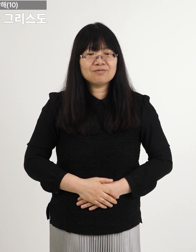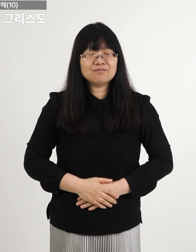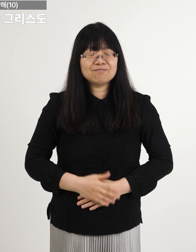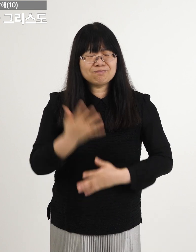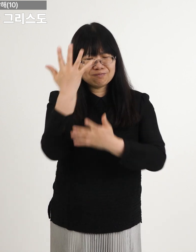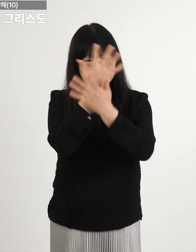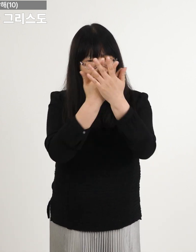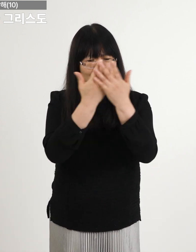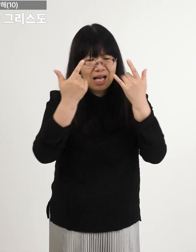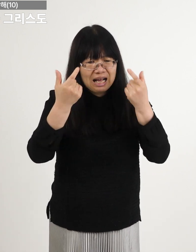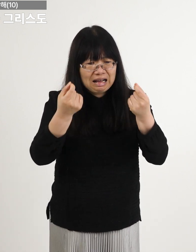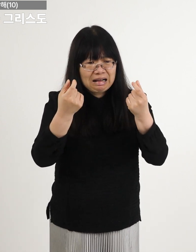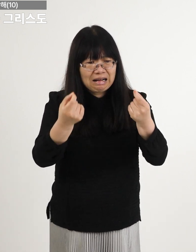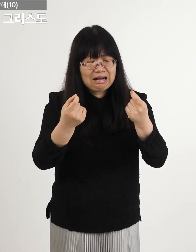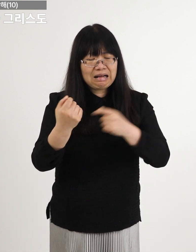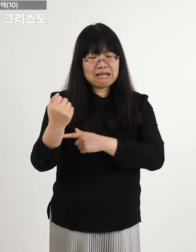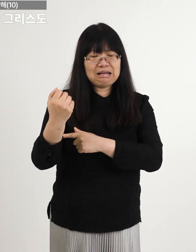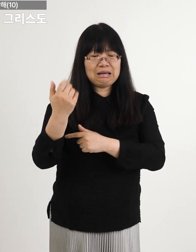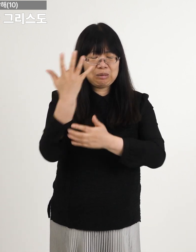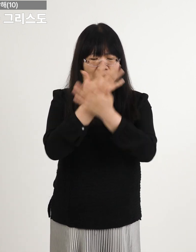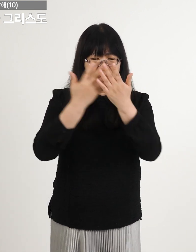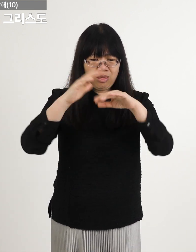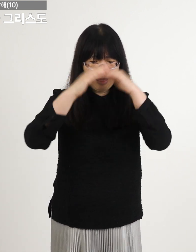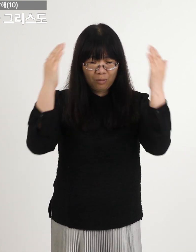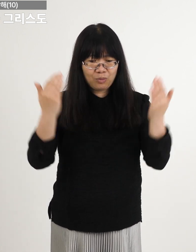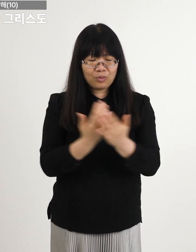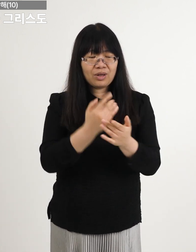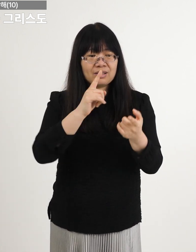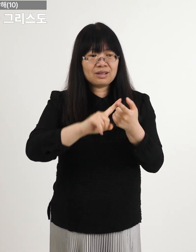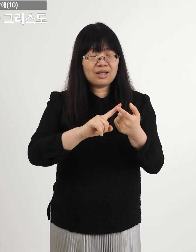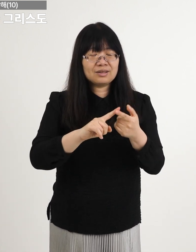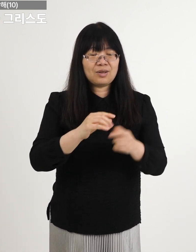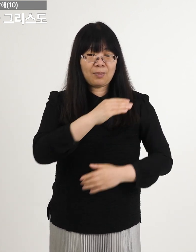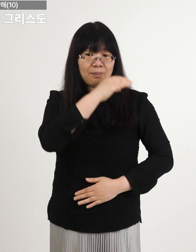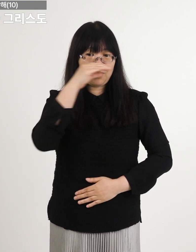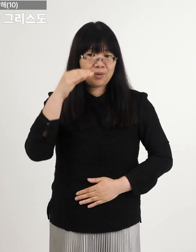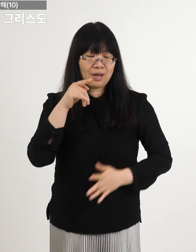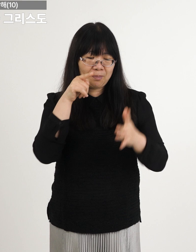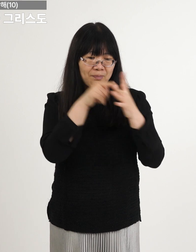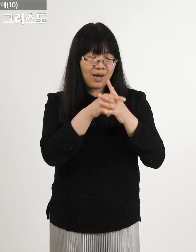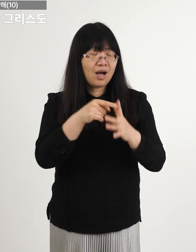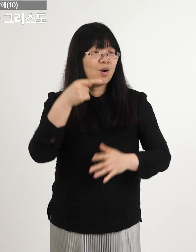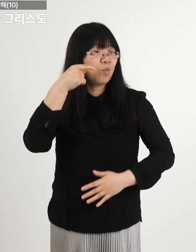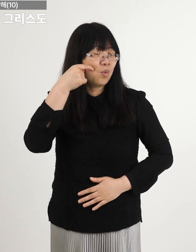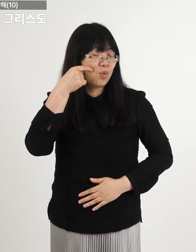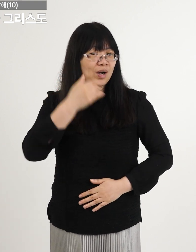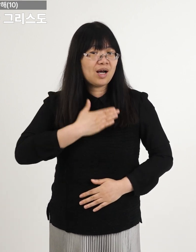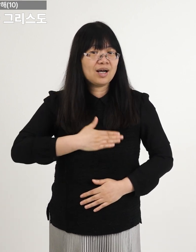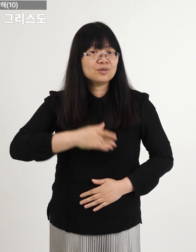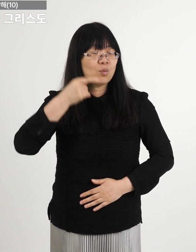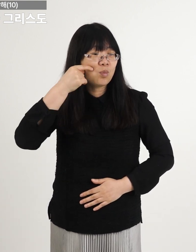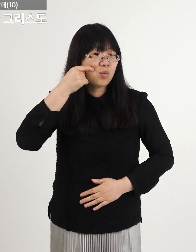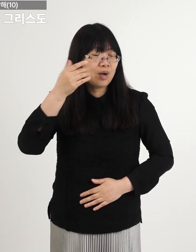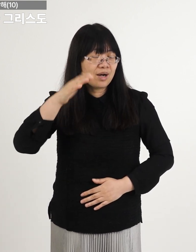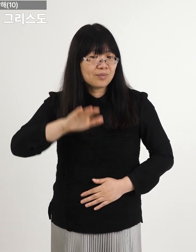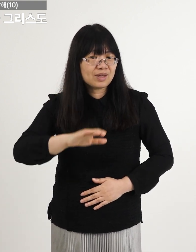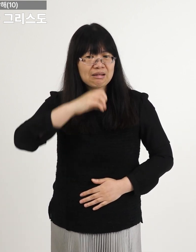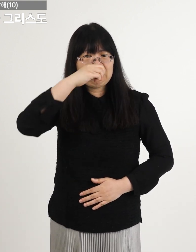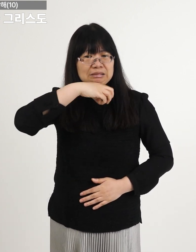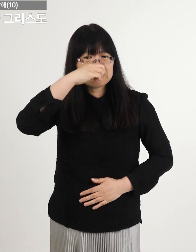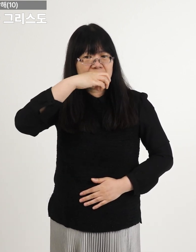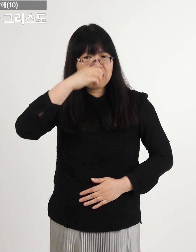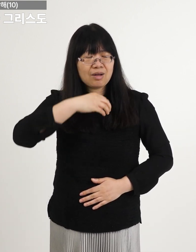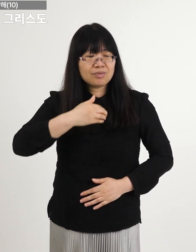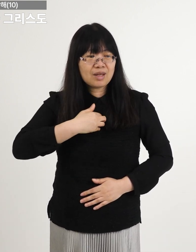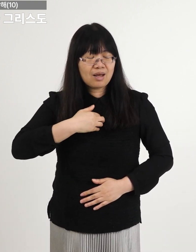뿌연 것 같았던 희미했던 모든 것들에 대해서 제대로 파악도 못하고 알지도 못하면서 그냥